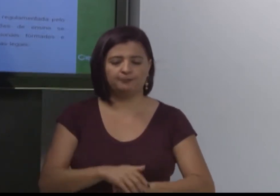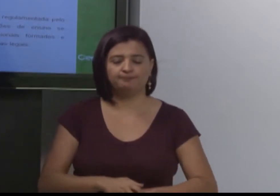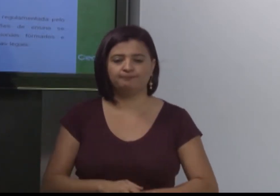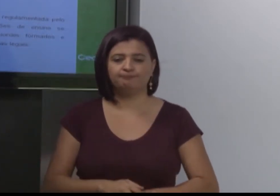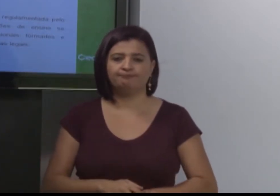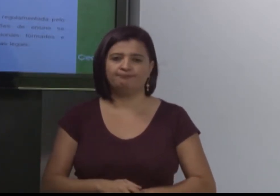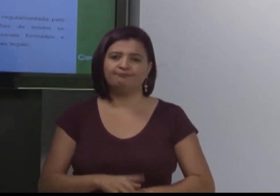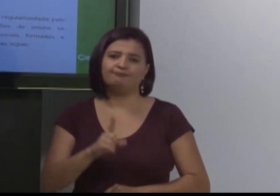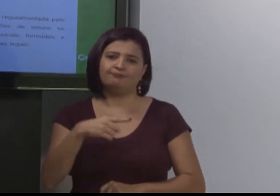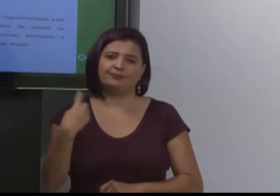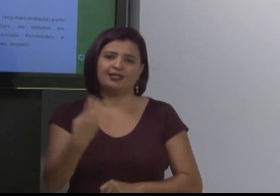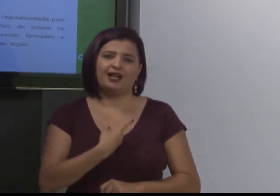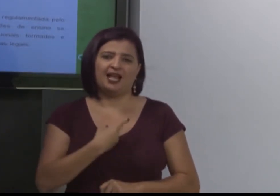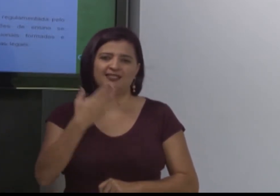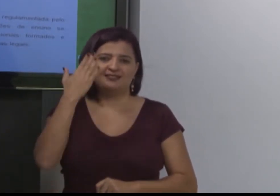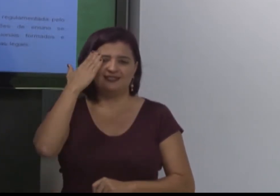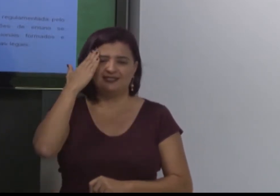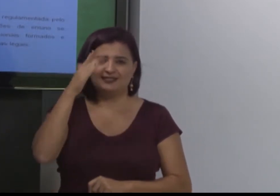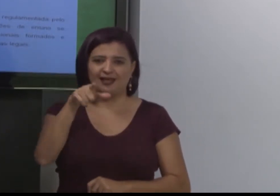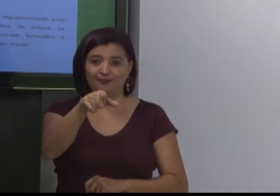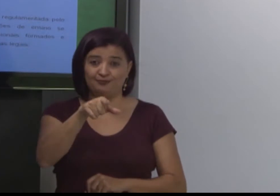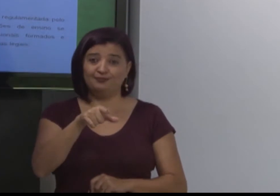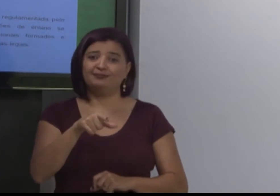Dando continuidade às nossas explicações,